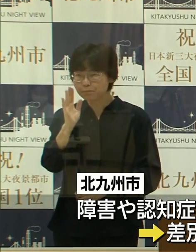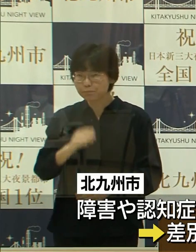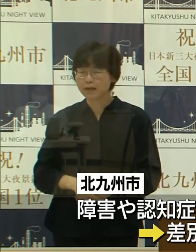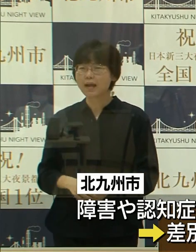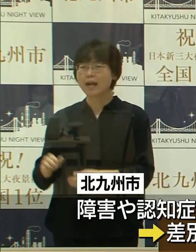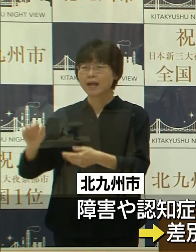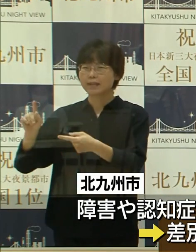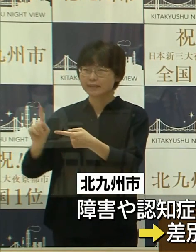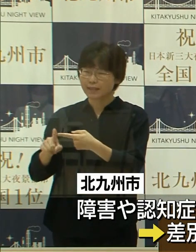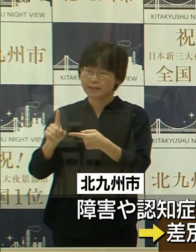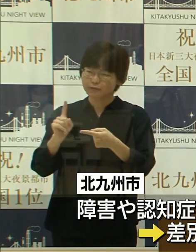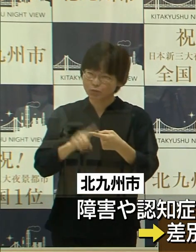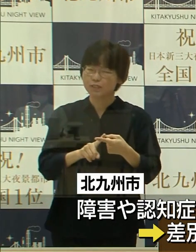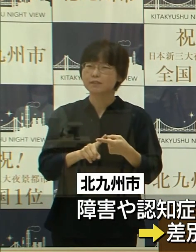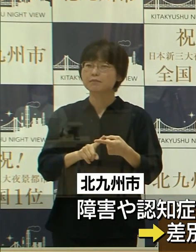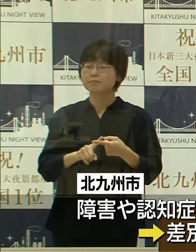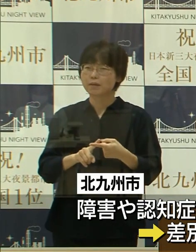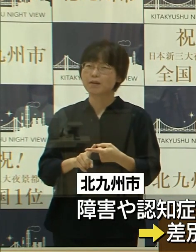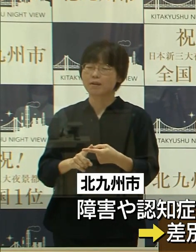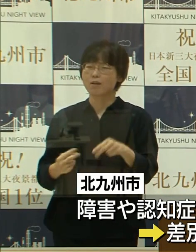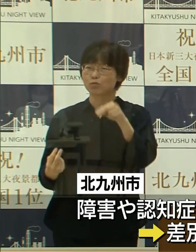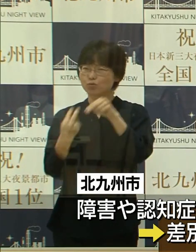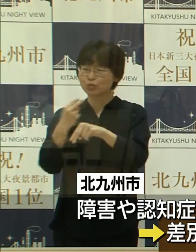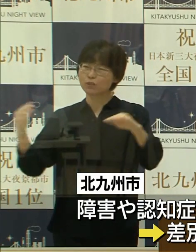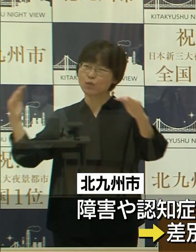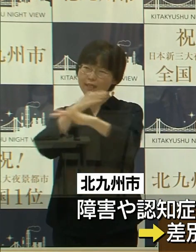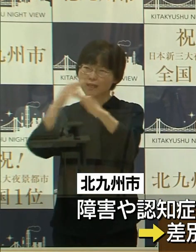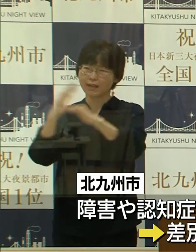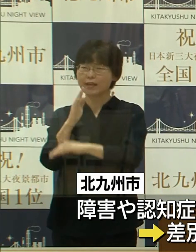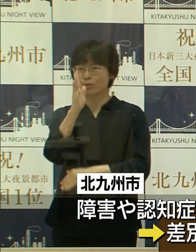囲の人たちにも差別や偏見をなくすよう理解を求めました。